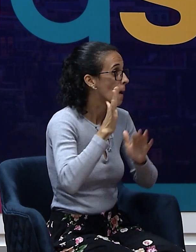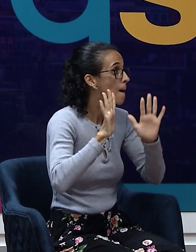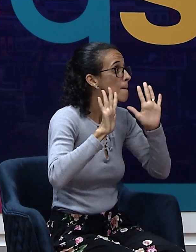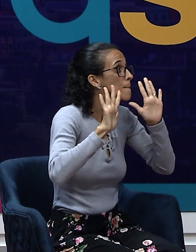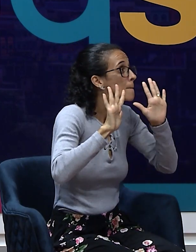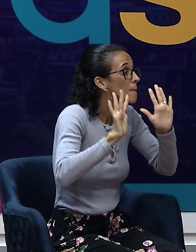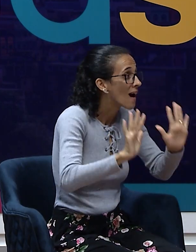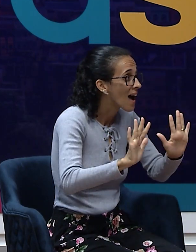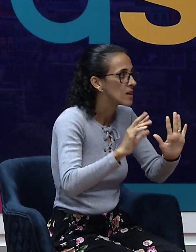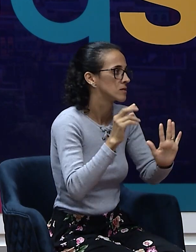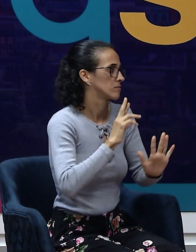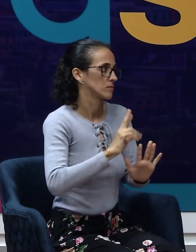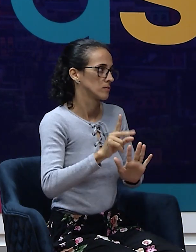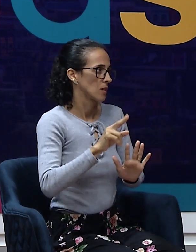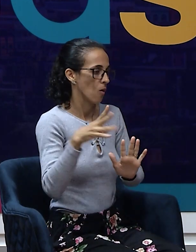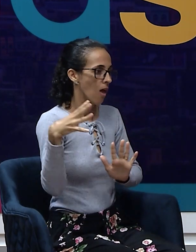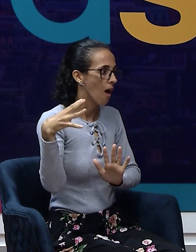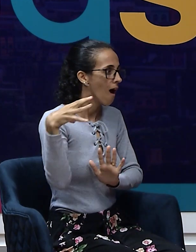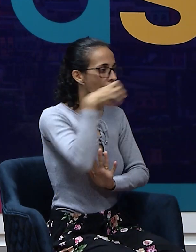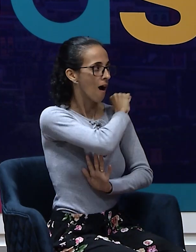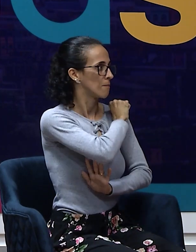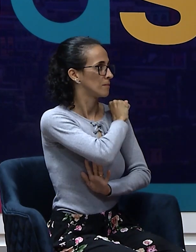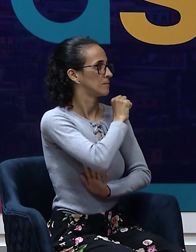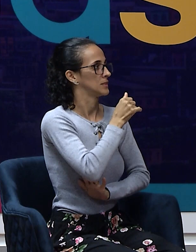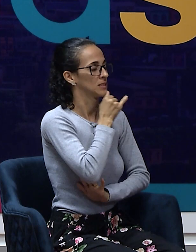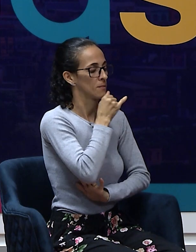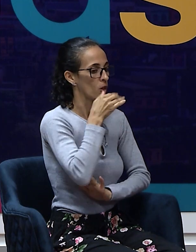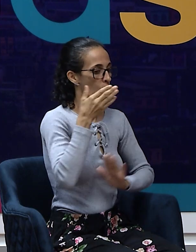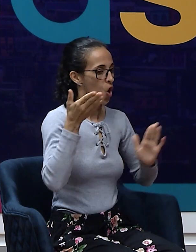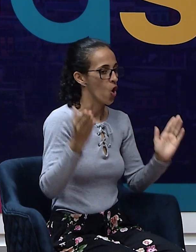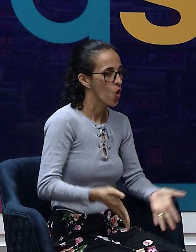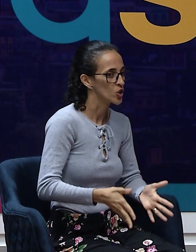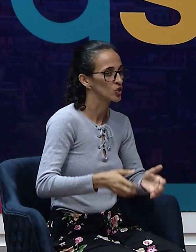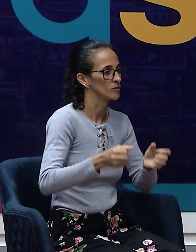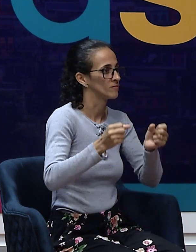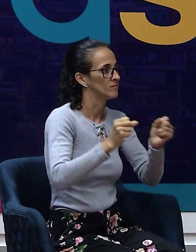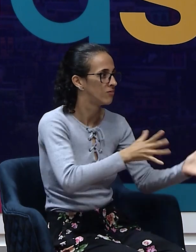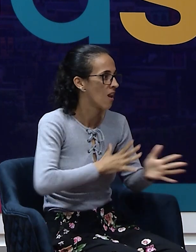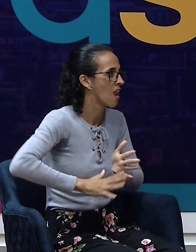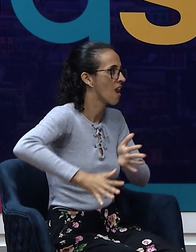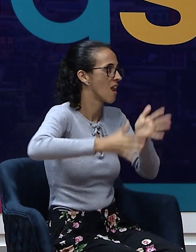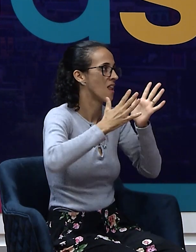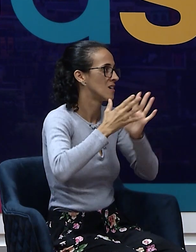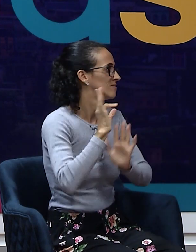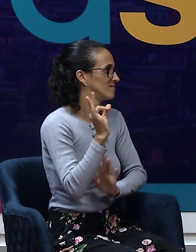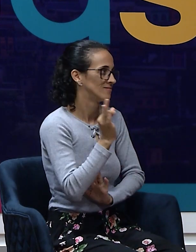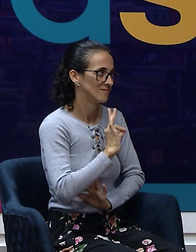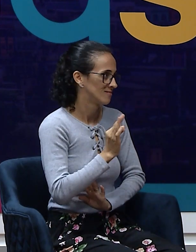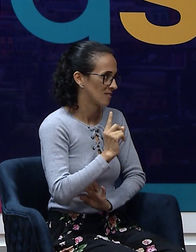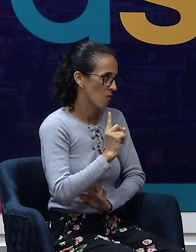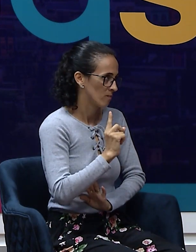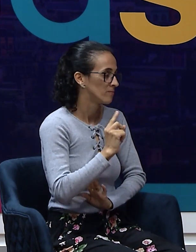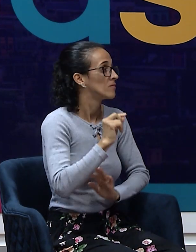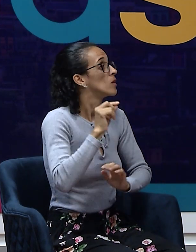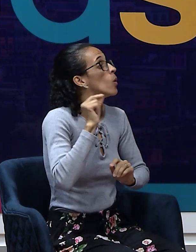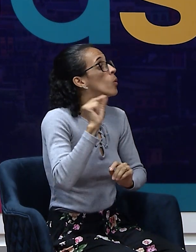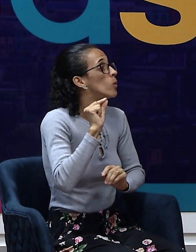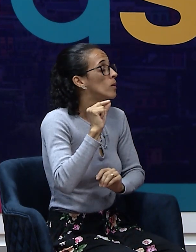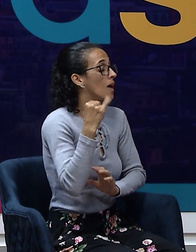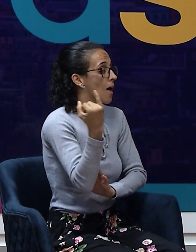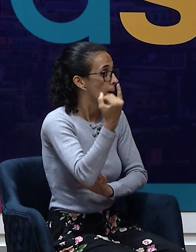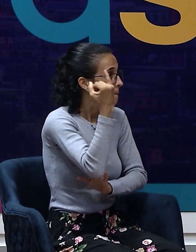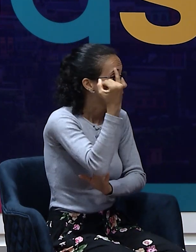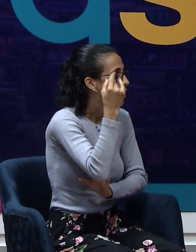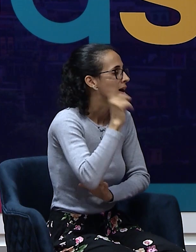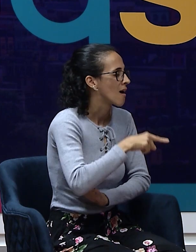importante qualquer pessoa mesmo conhecer. Agora, rápido, não acha que o aprendizado vai ser rápido, que você vai ser